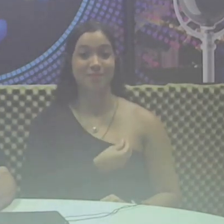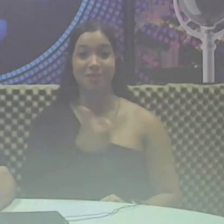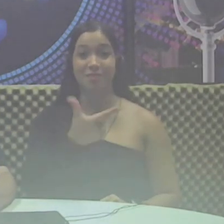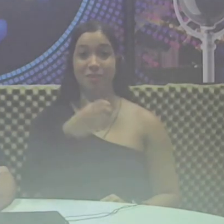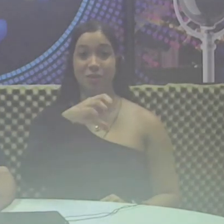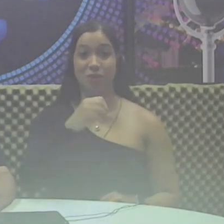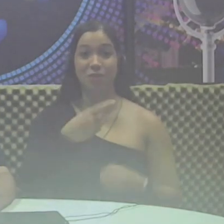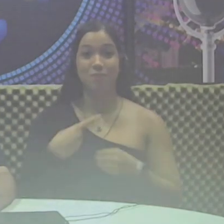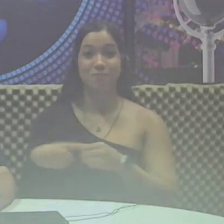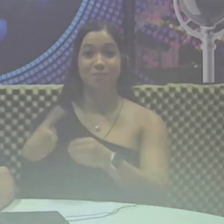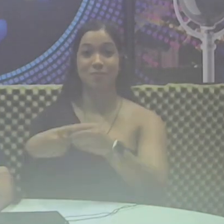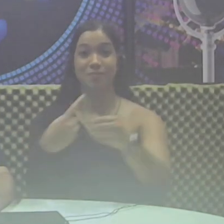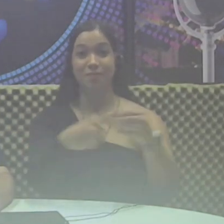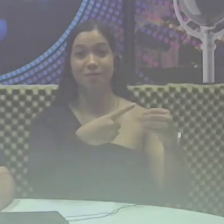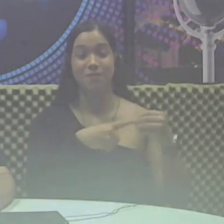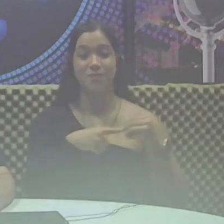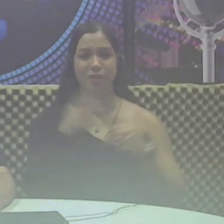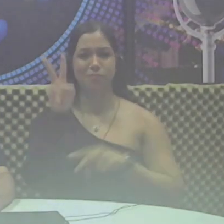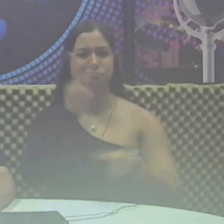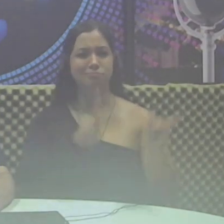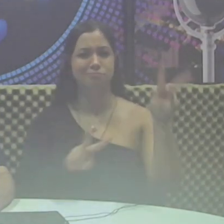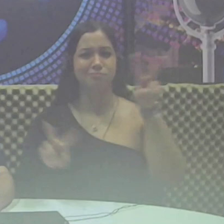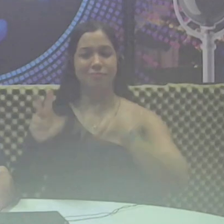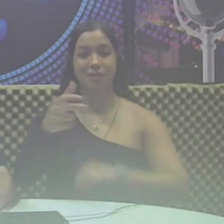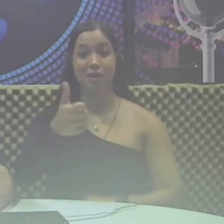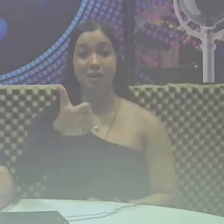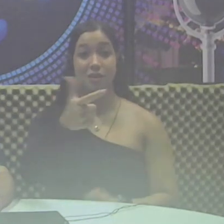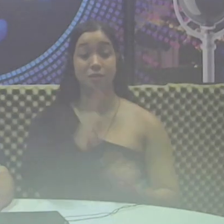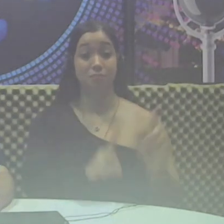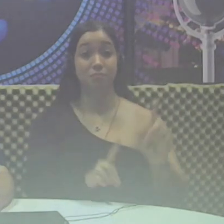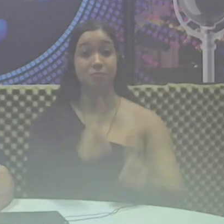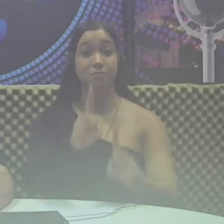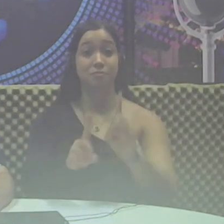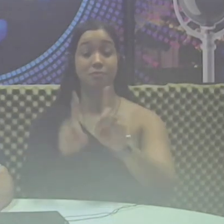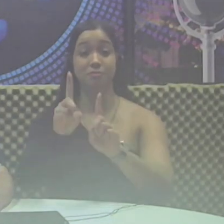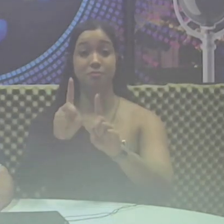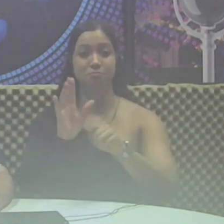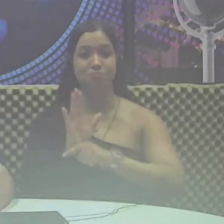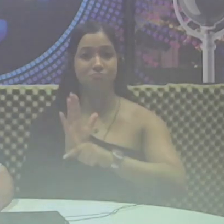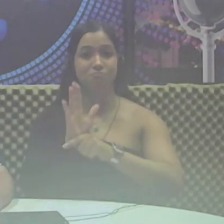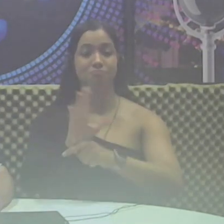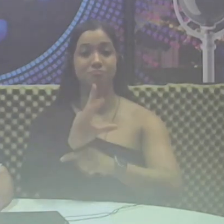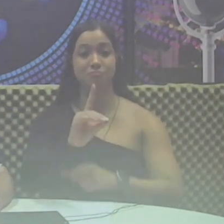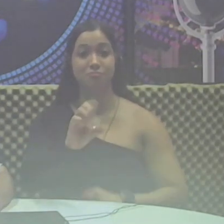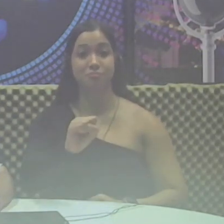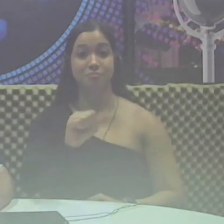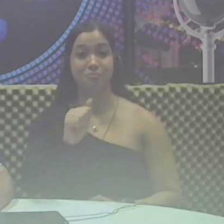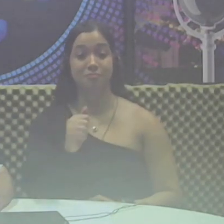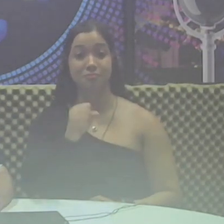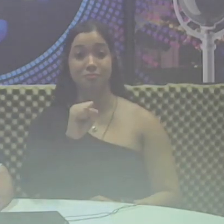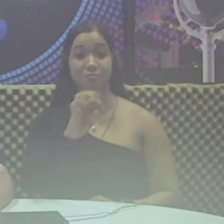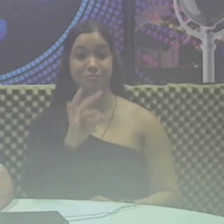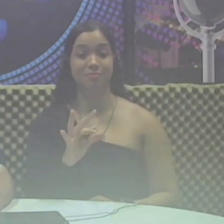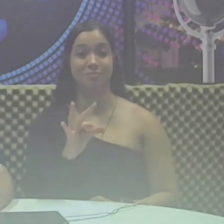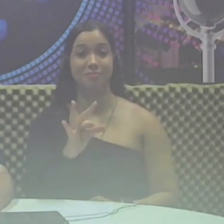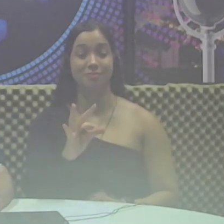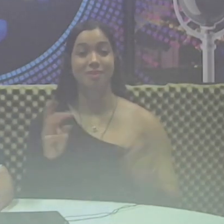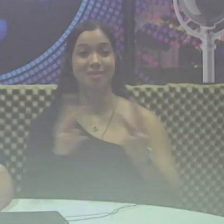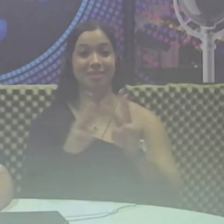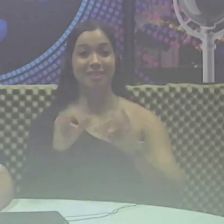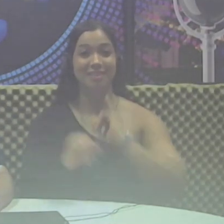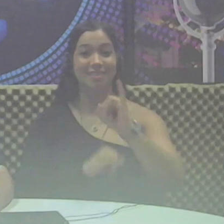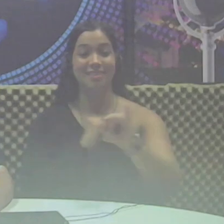29 cidades. A análise dos 12 indicadores pelo Colabora DSAST, plataforma